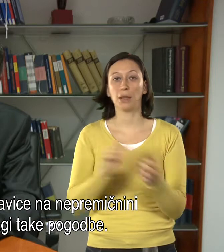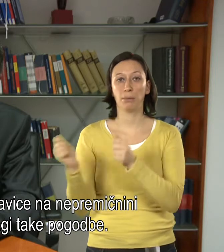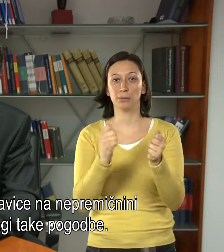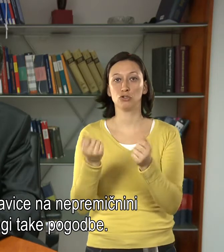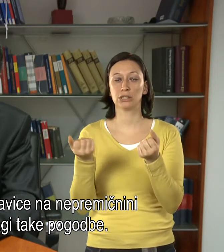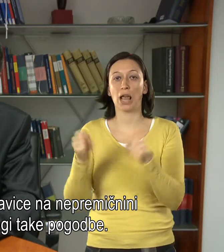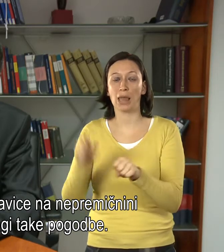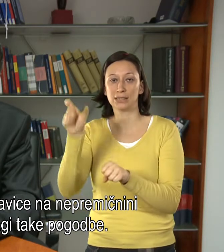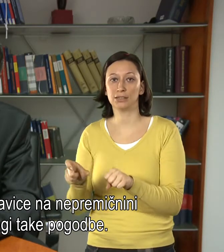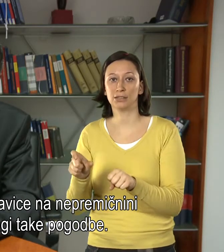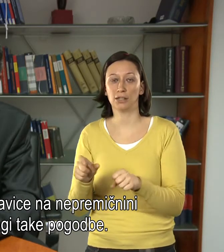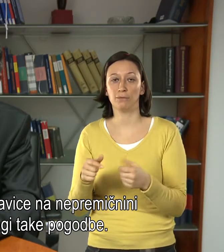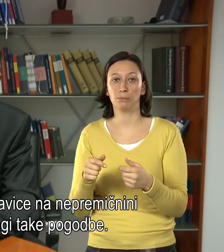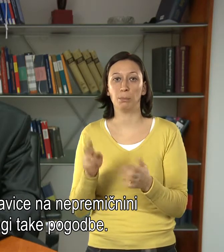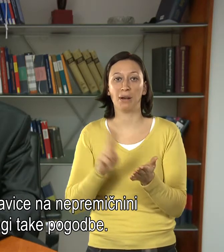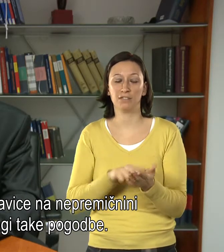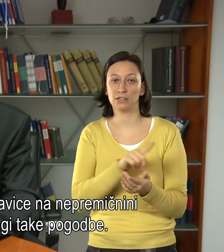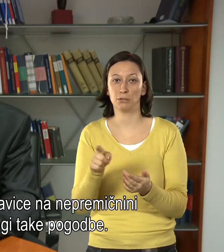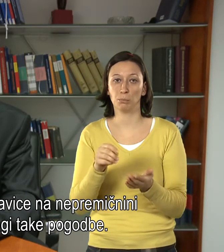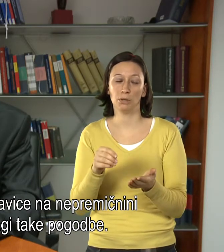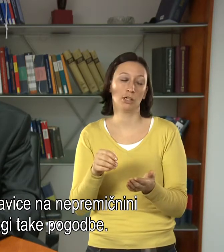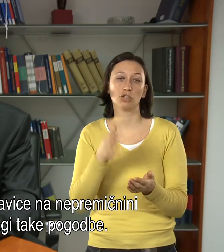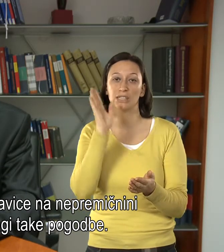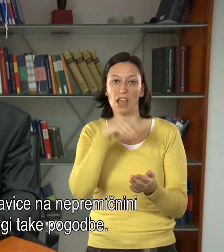pravice na nepremičnini na podlagi take pogodbe.